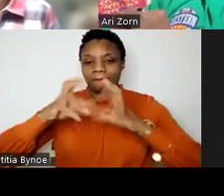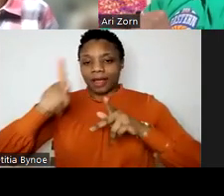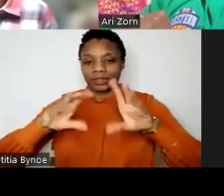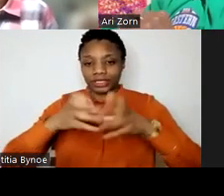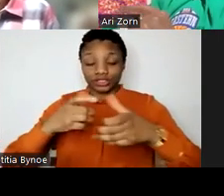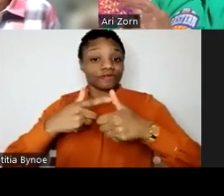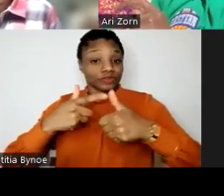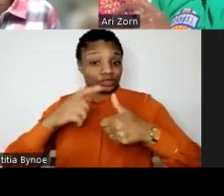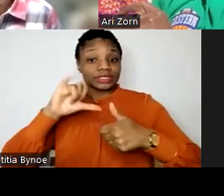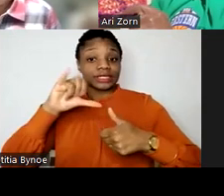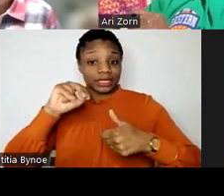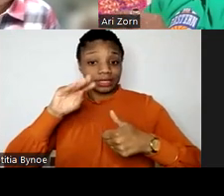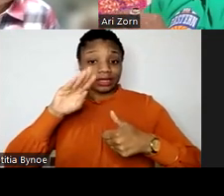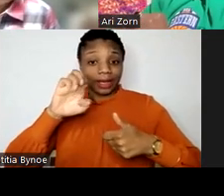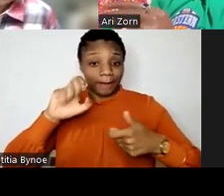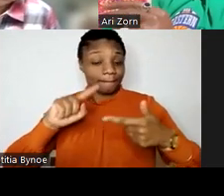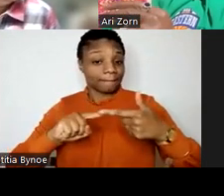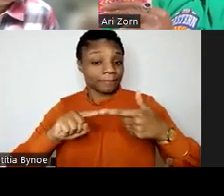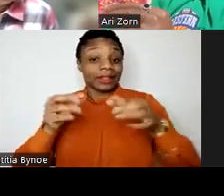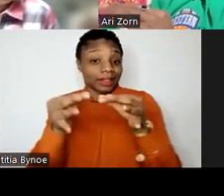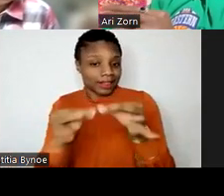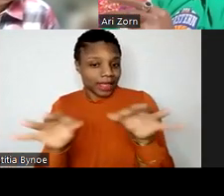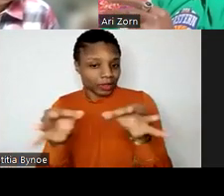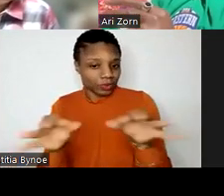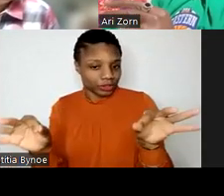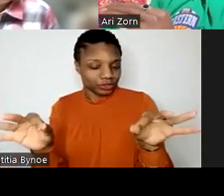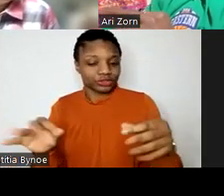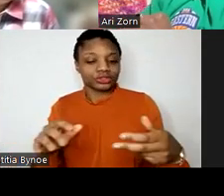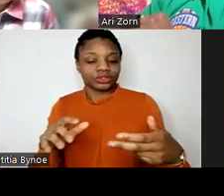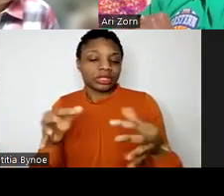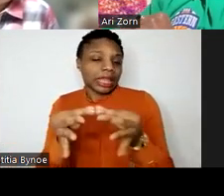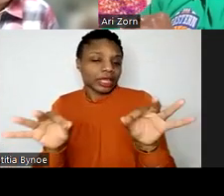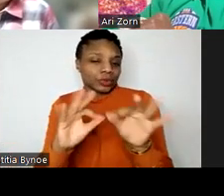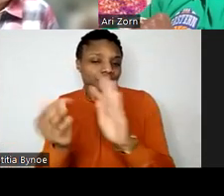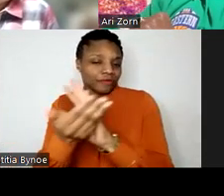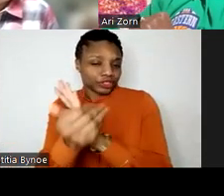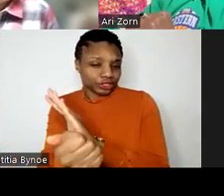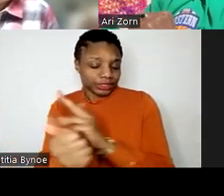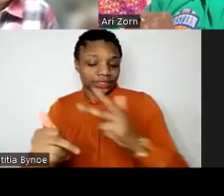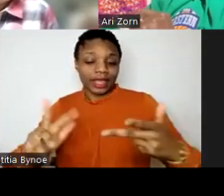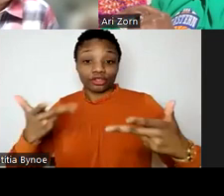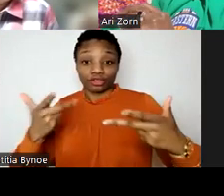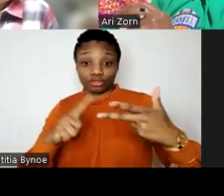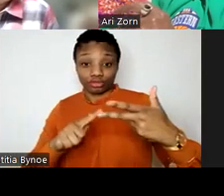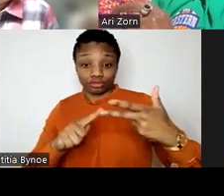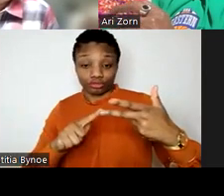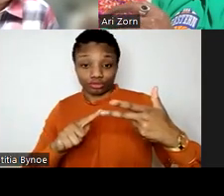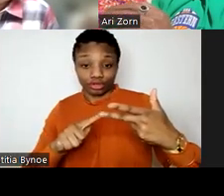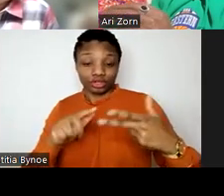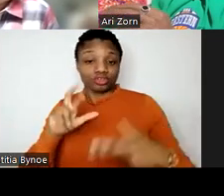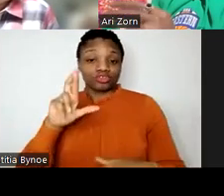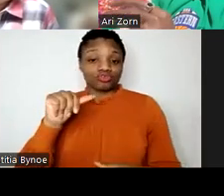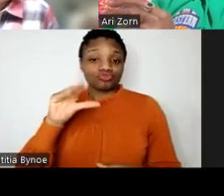población de Justicia ambiental la primero es ingreso lo segundo es el idioma la proficiencia del